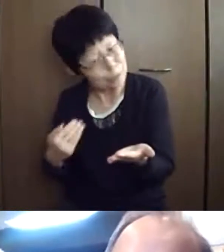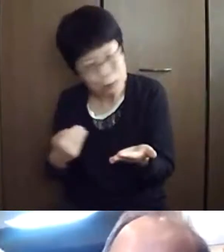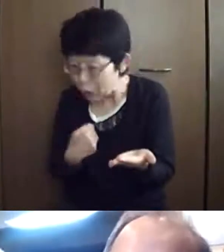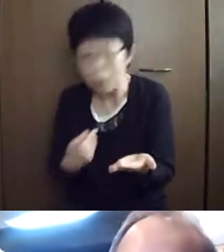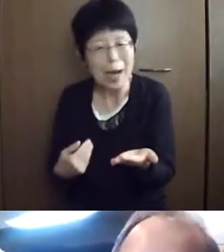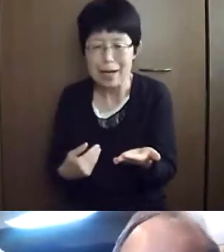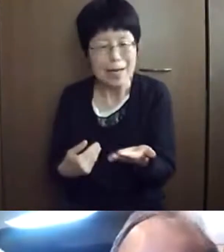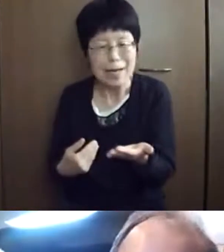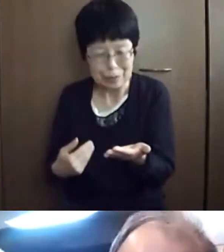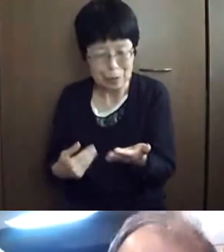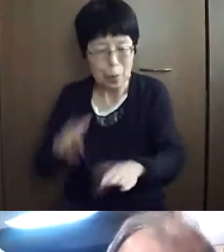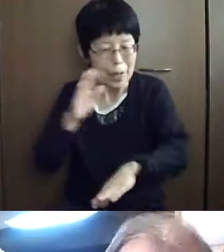尋常じゃない。そうなんです。 経験者ではない。